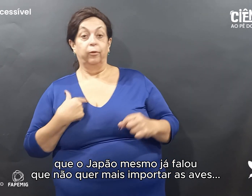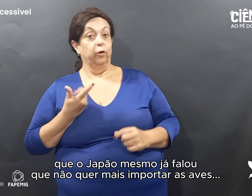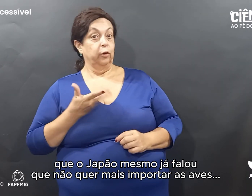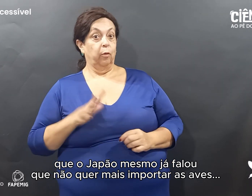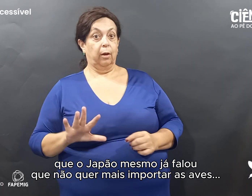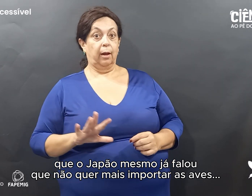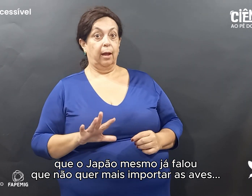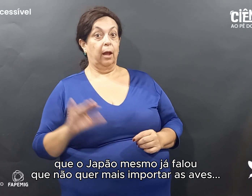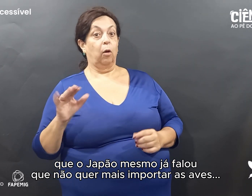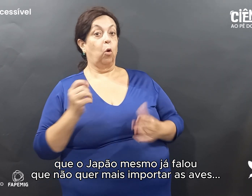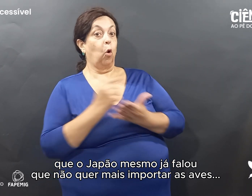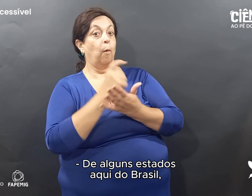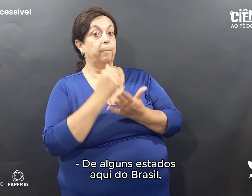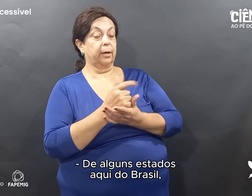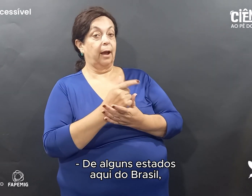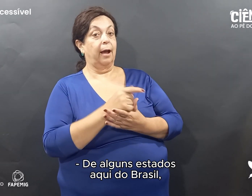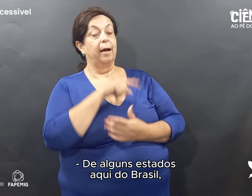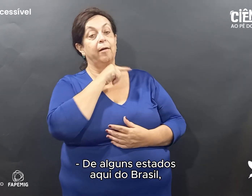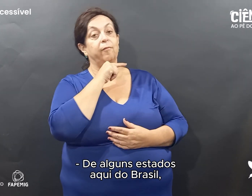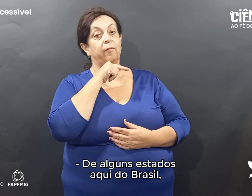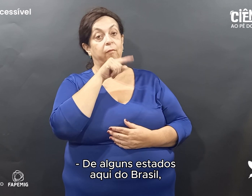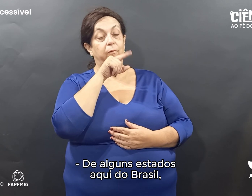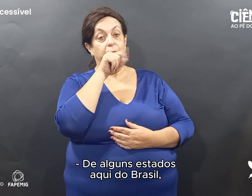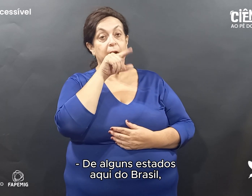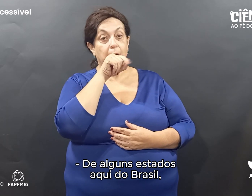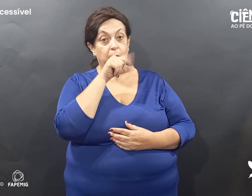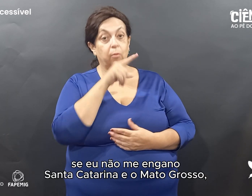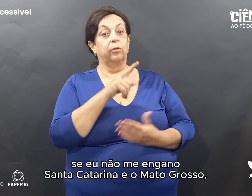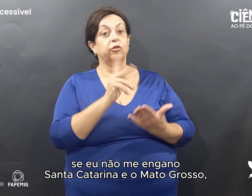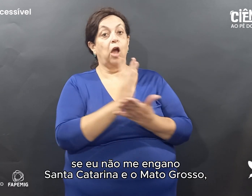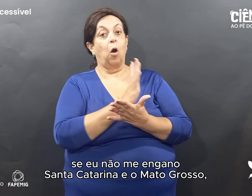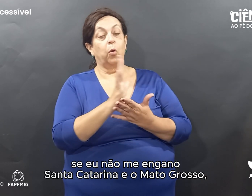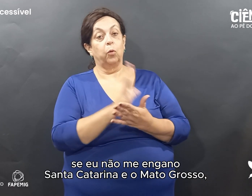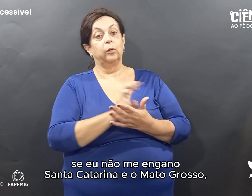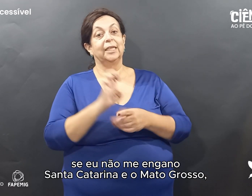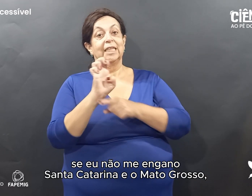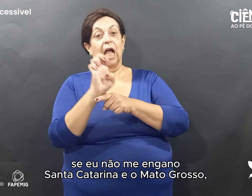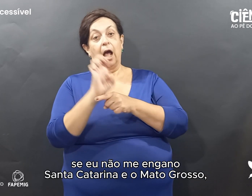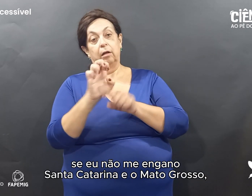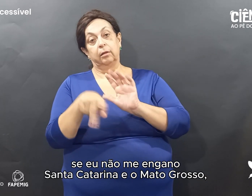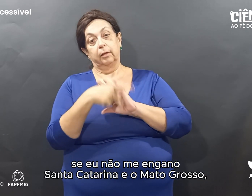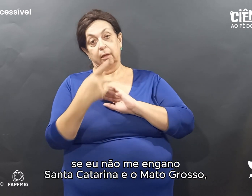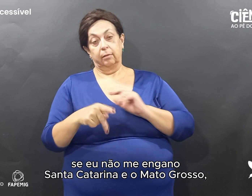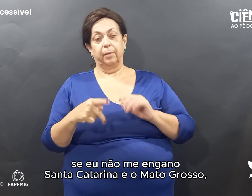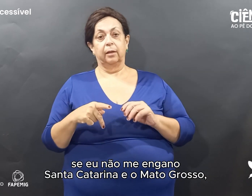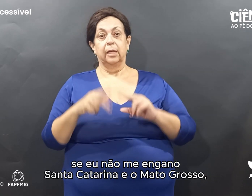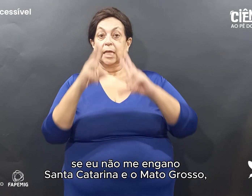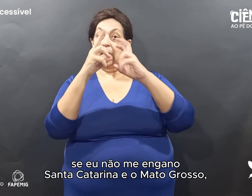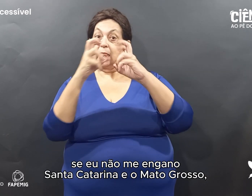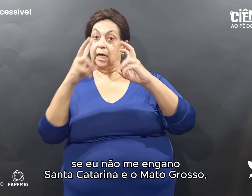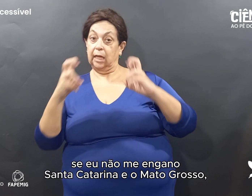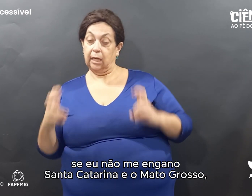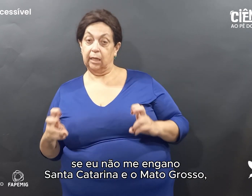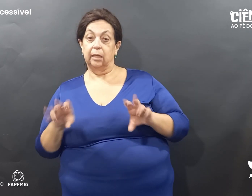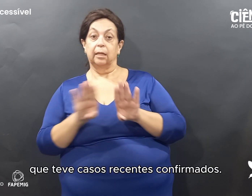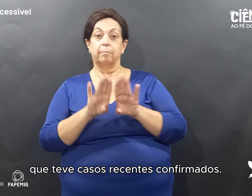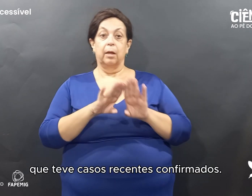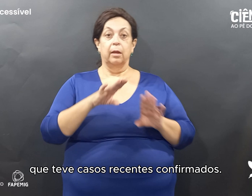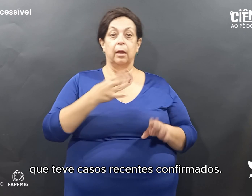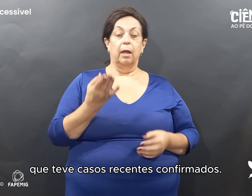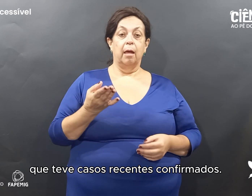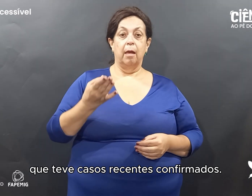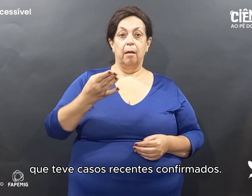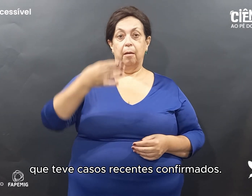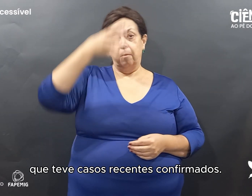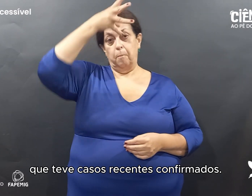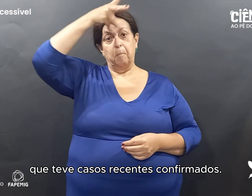mais importar as aves. De alguns estados aqui do Brasil, se eu não me engano, Santa Catarina e o Mato Grosso, que teve